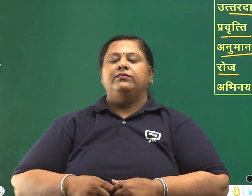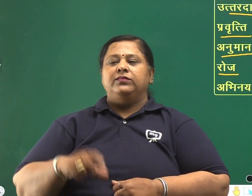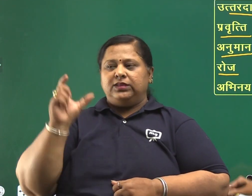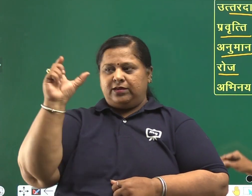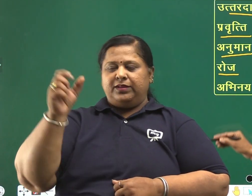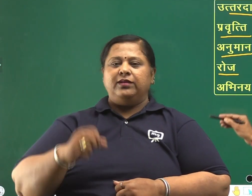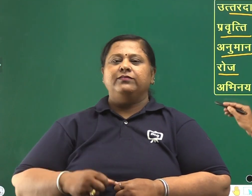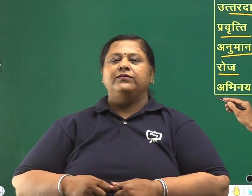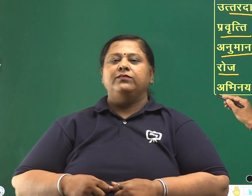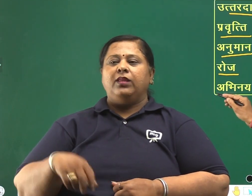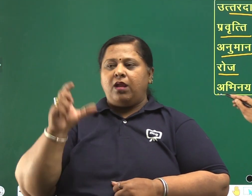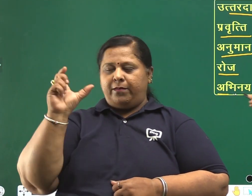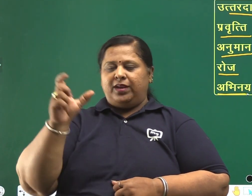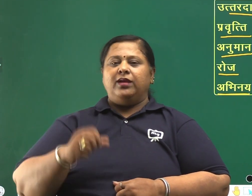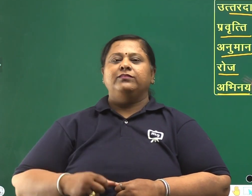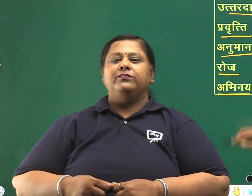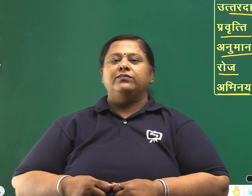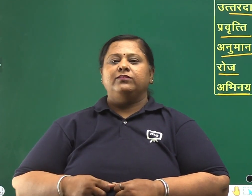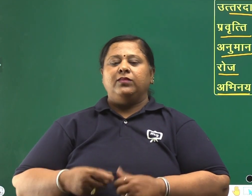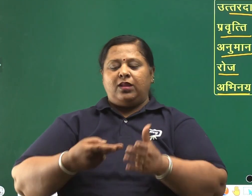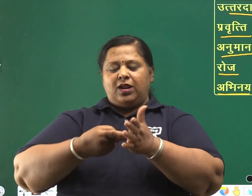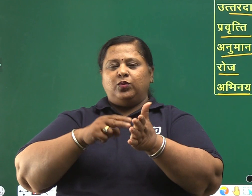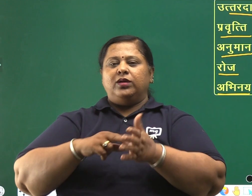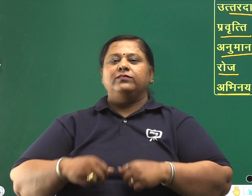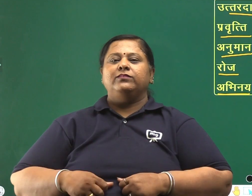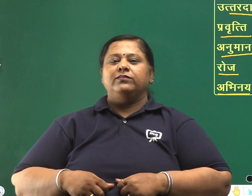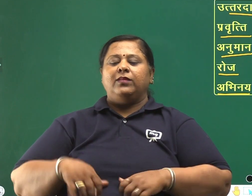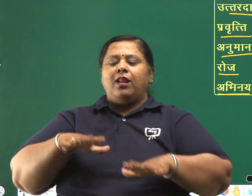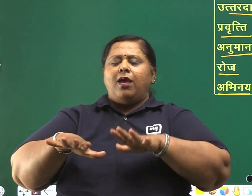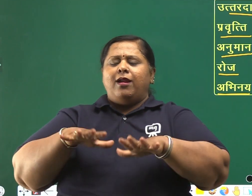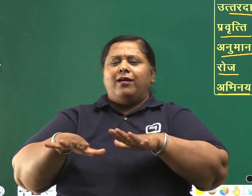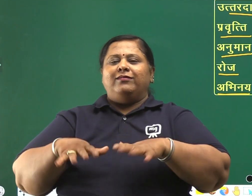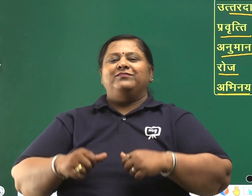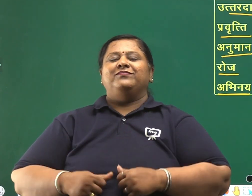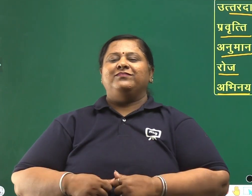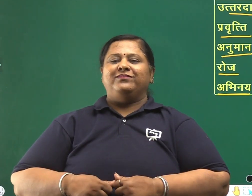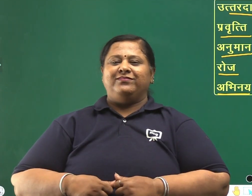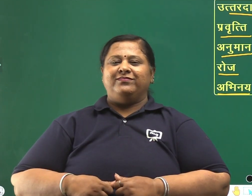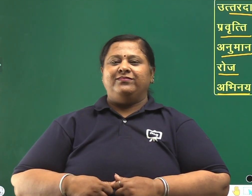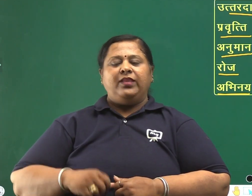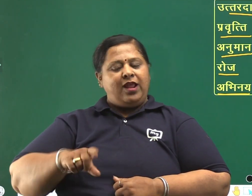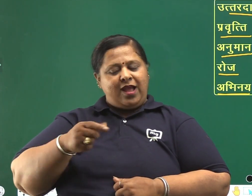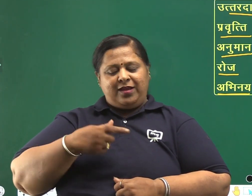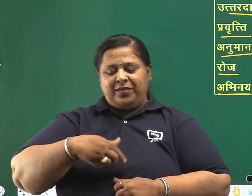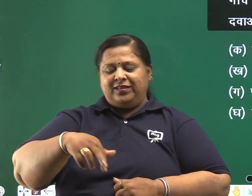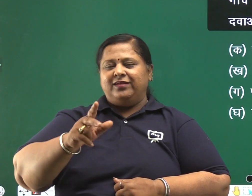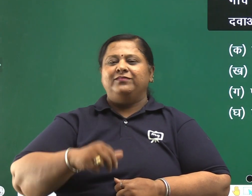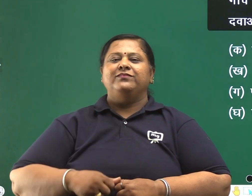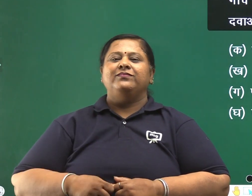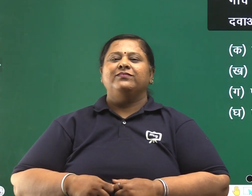शब्द है अभिनय, अर्थ होगा नाटक। आगे बढ़ते हैं।